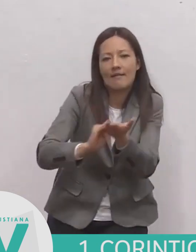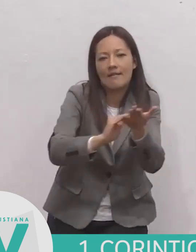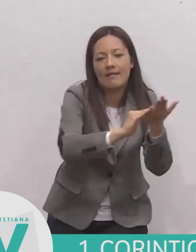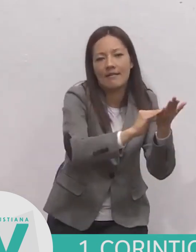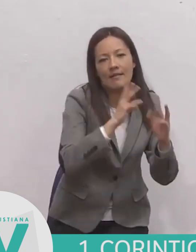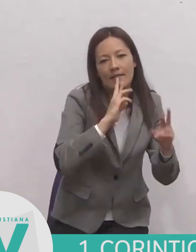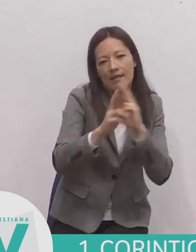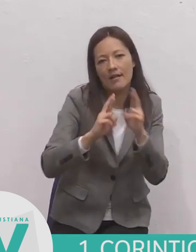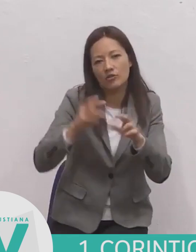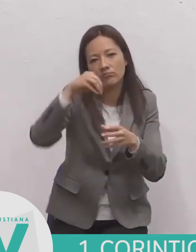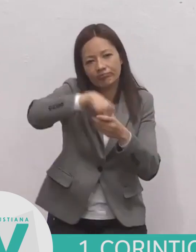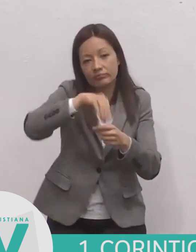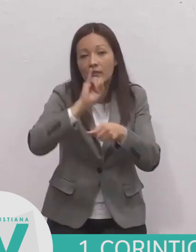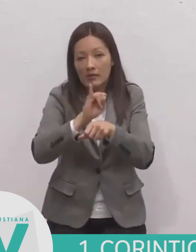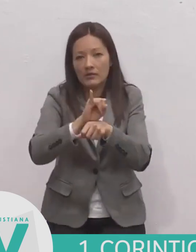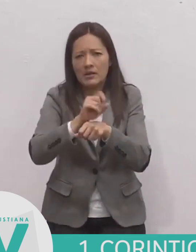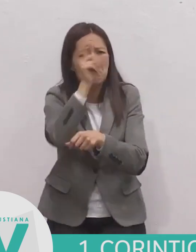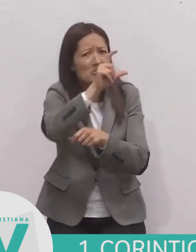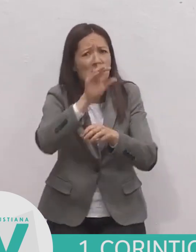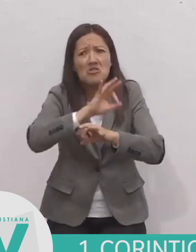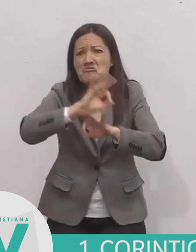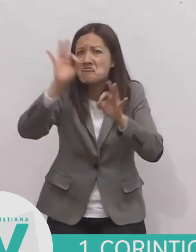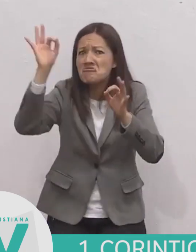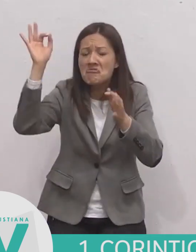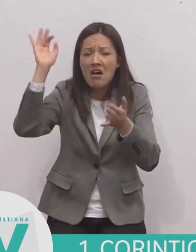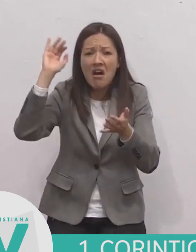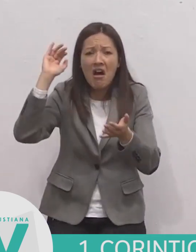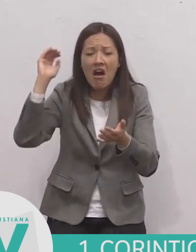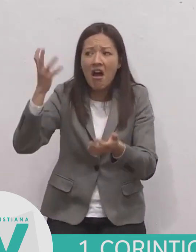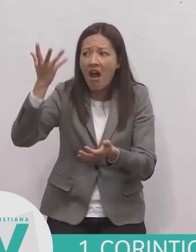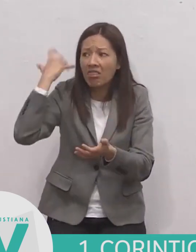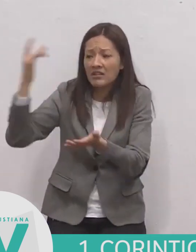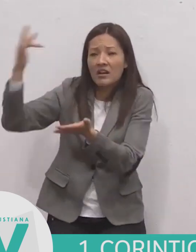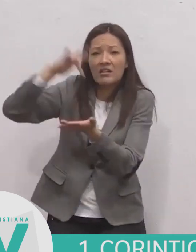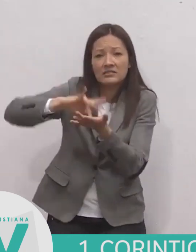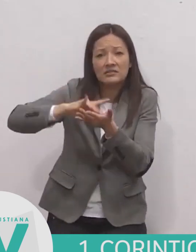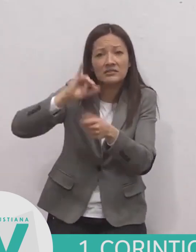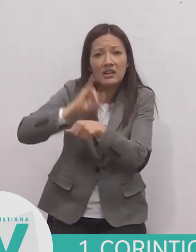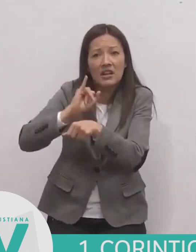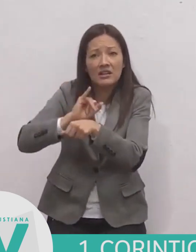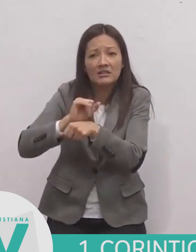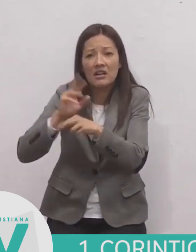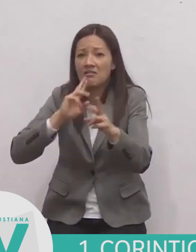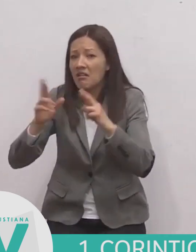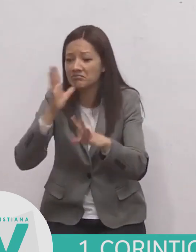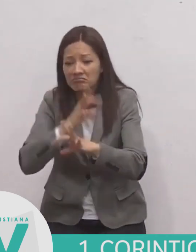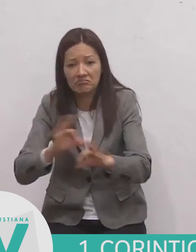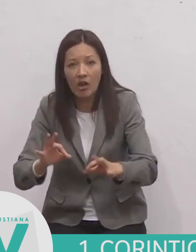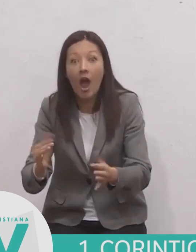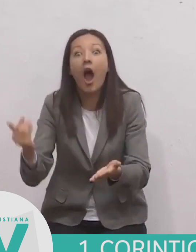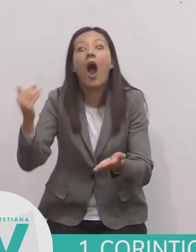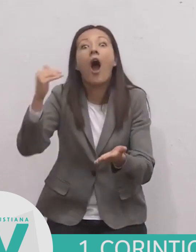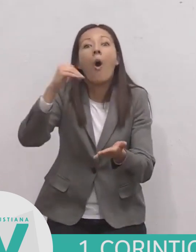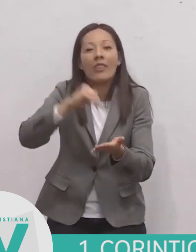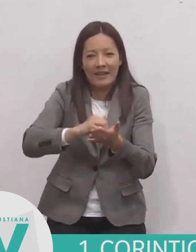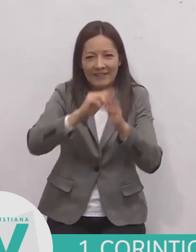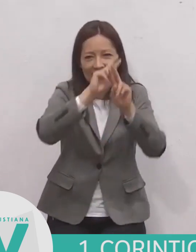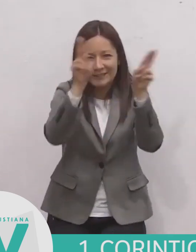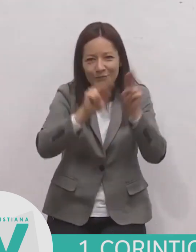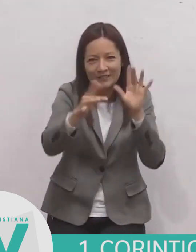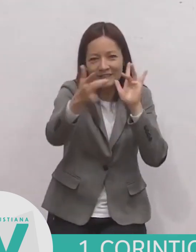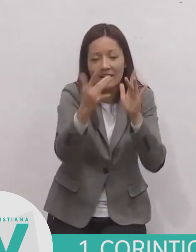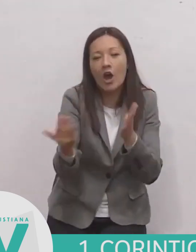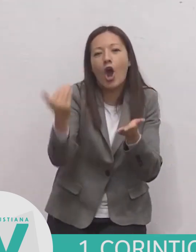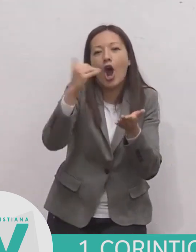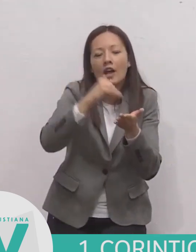en la iglesia. Gente que no haya vuelto a comunicarse con la iglesia, que no tenía la relación, ahora se está relacionando otra